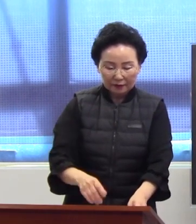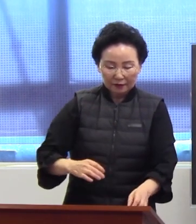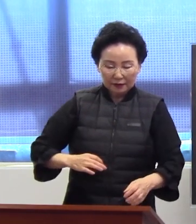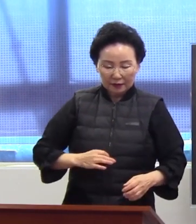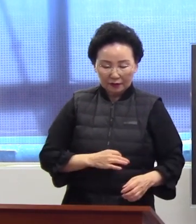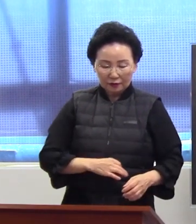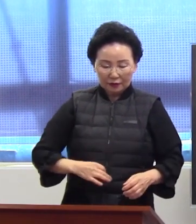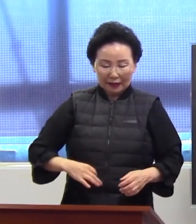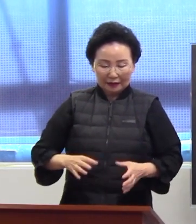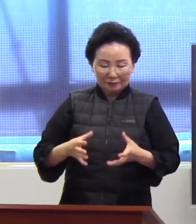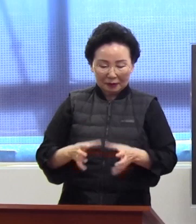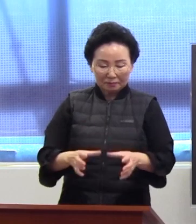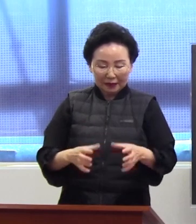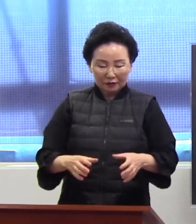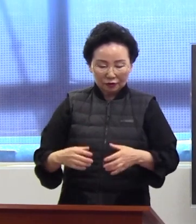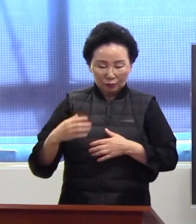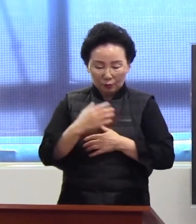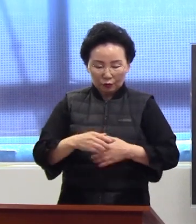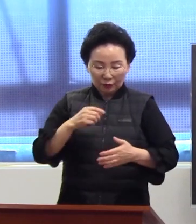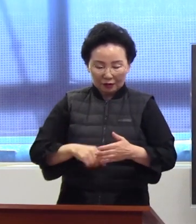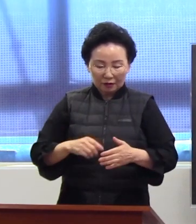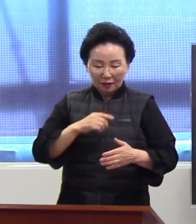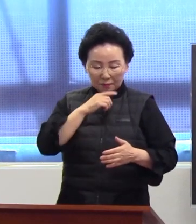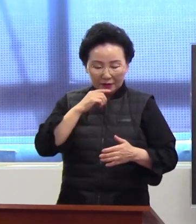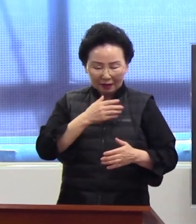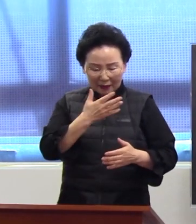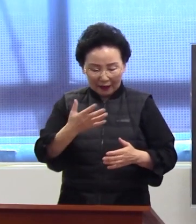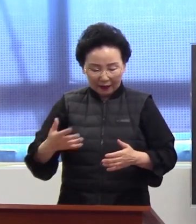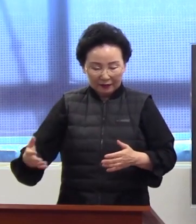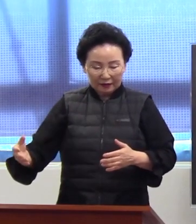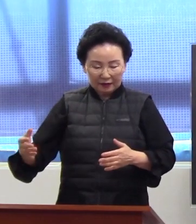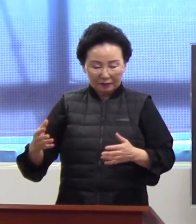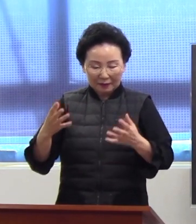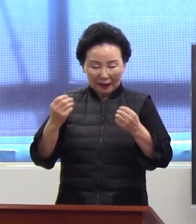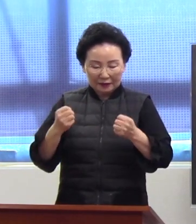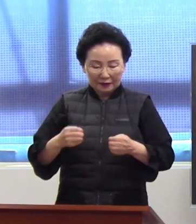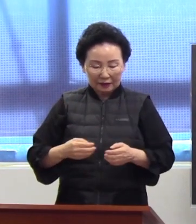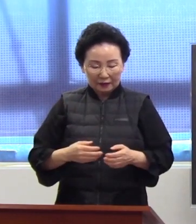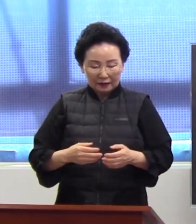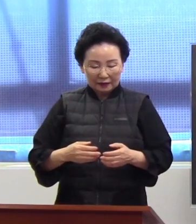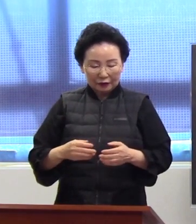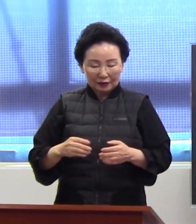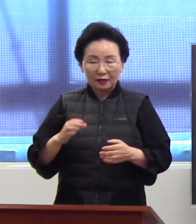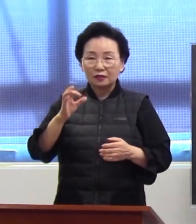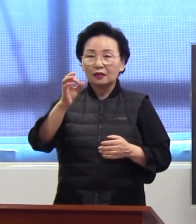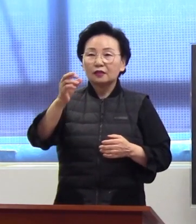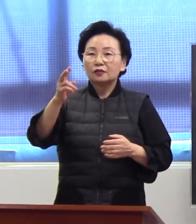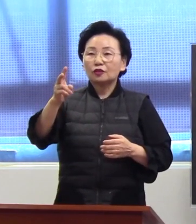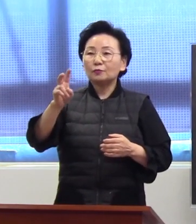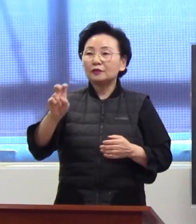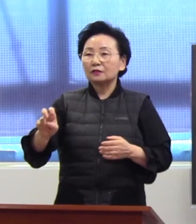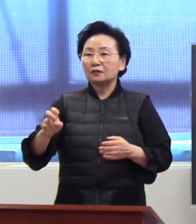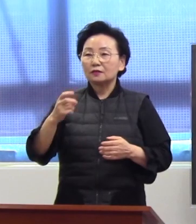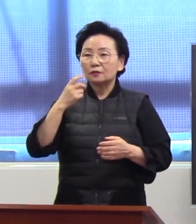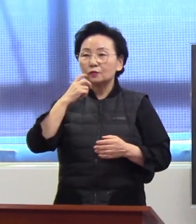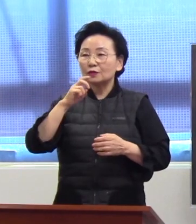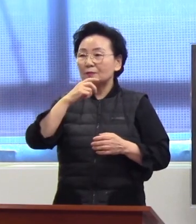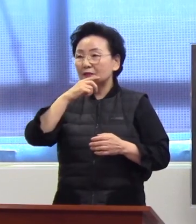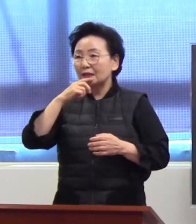그래서 이 잔이 막 파져서 몸 속에서 피가 많이 그냥 나오는데 염증, 노란 피가